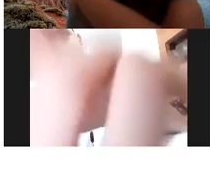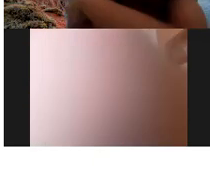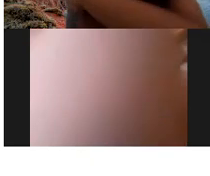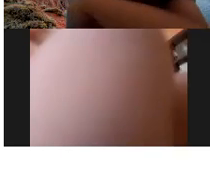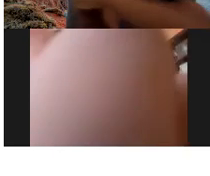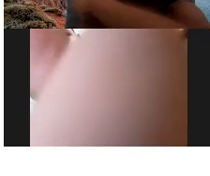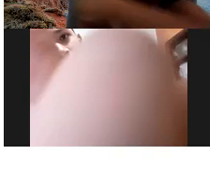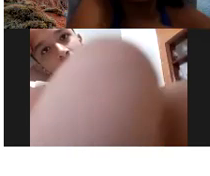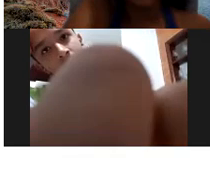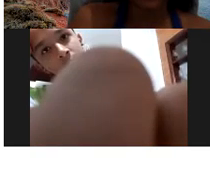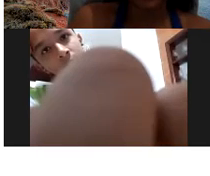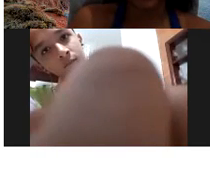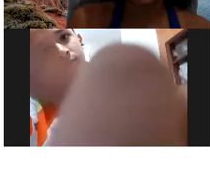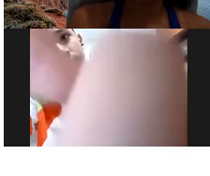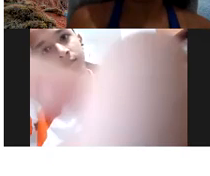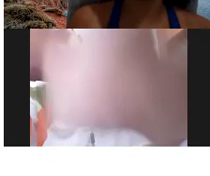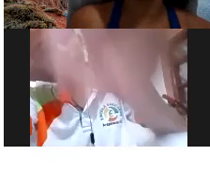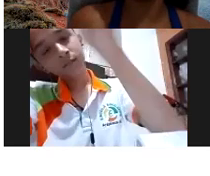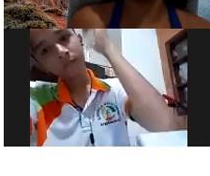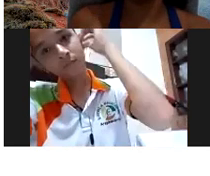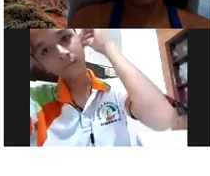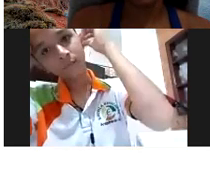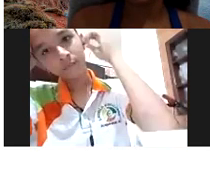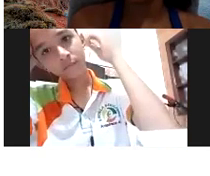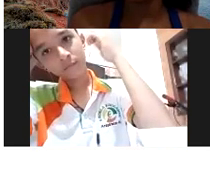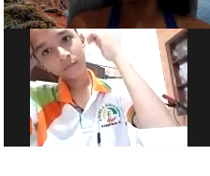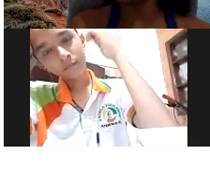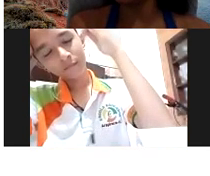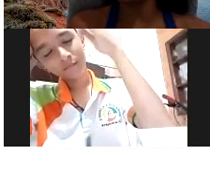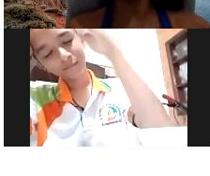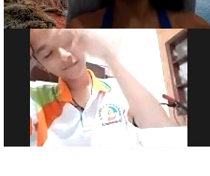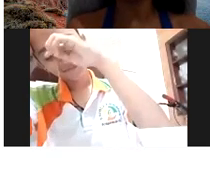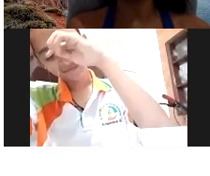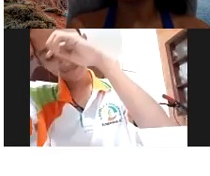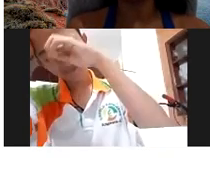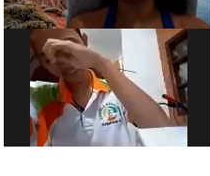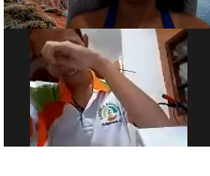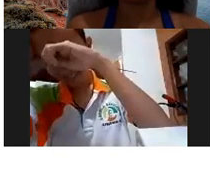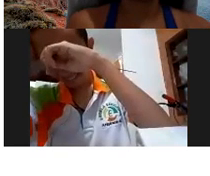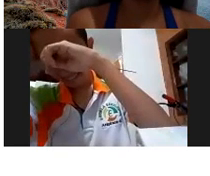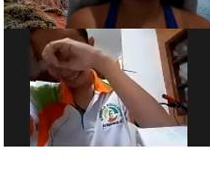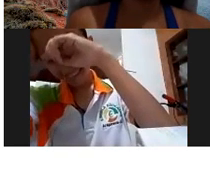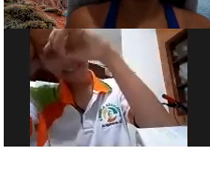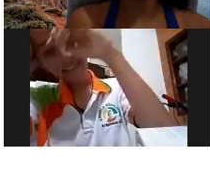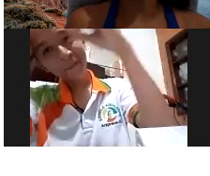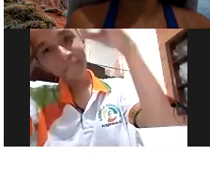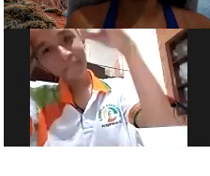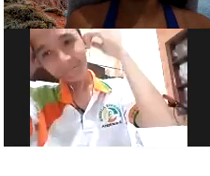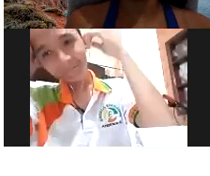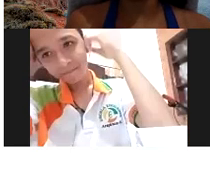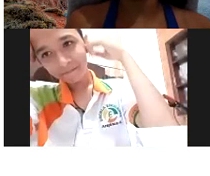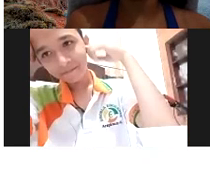certo era um casais héteros que ficaram casais o meu depois então todo mundo se trocou Tá certo